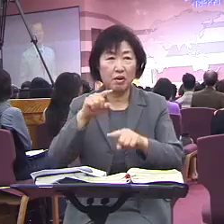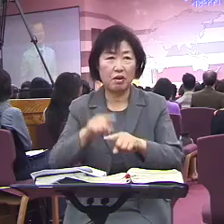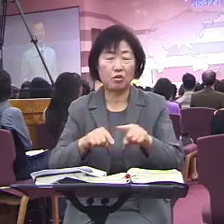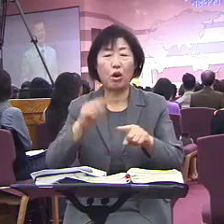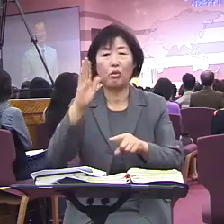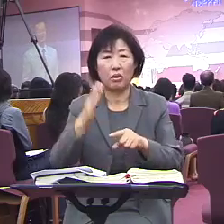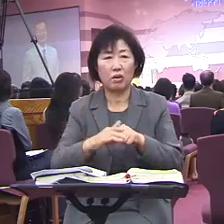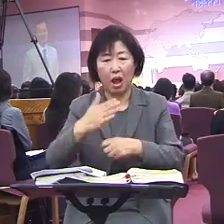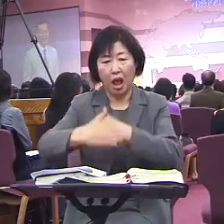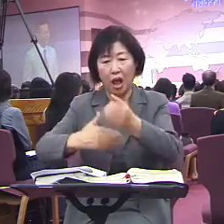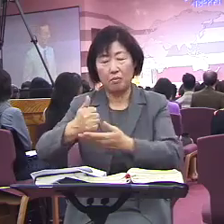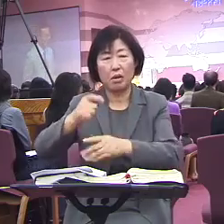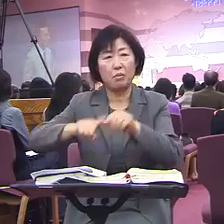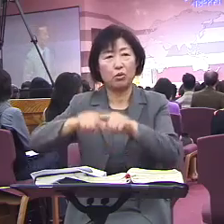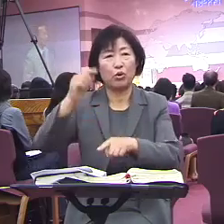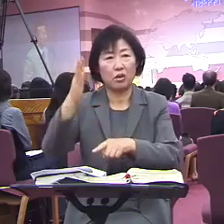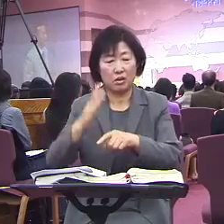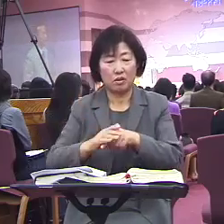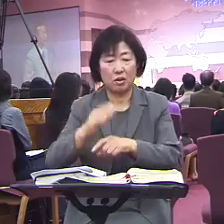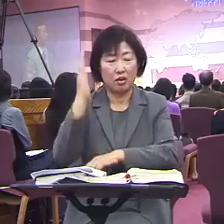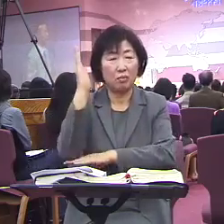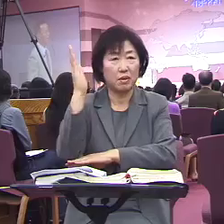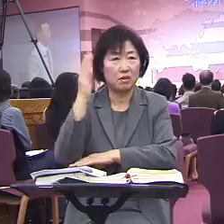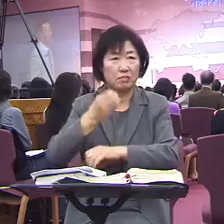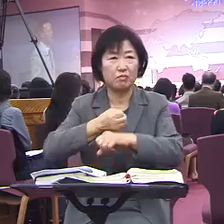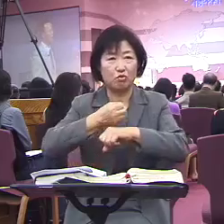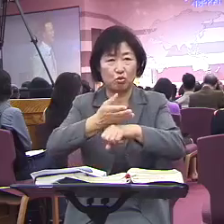하면서 하나님께서 말씀을 하십니다.